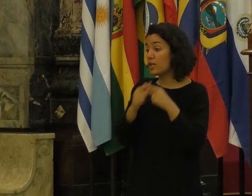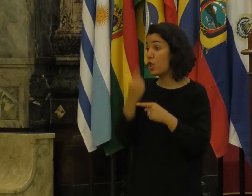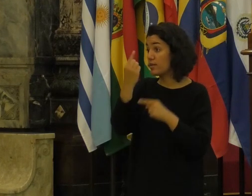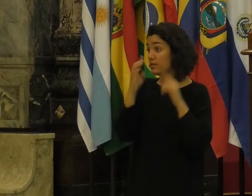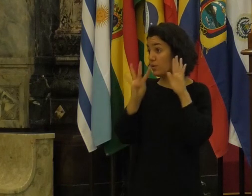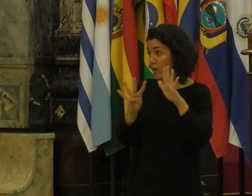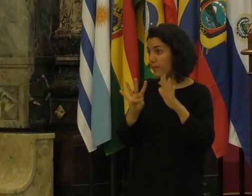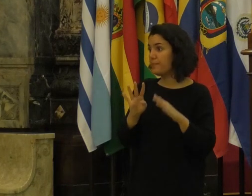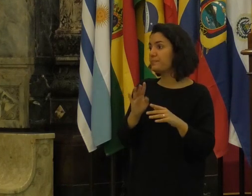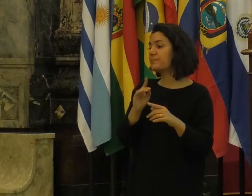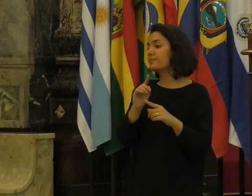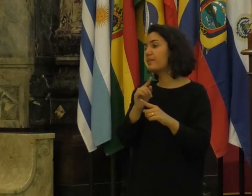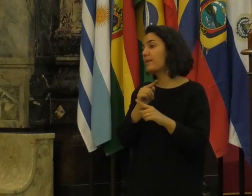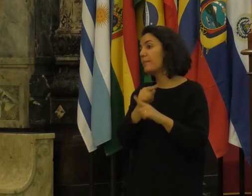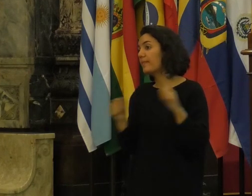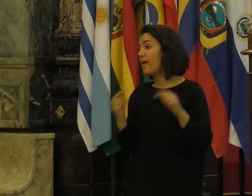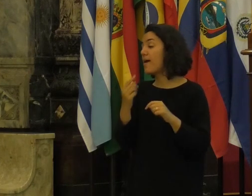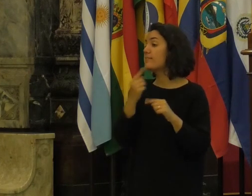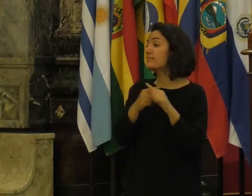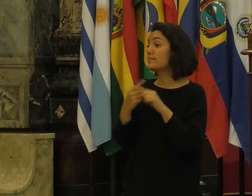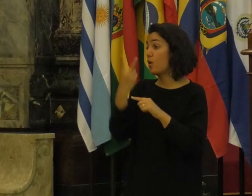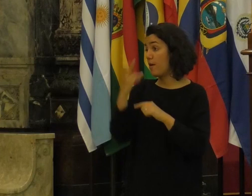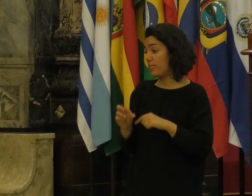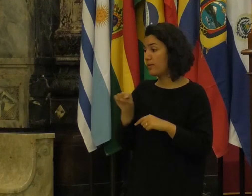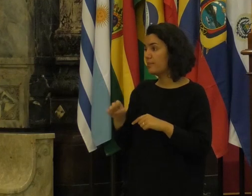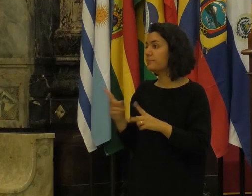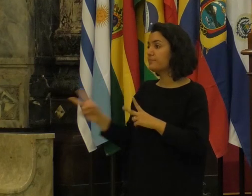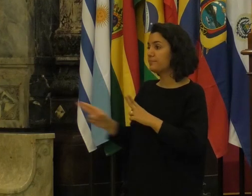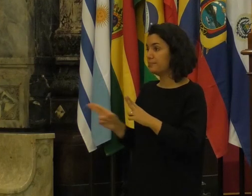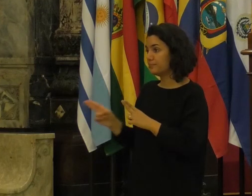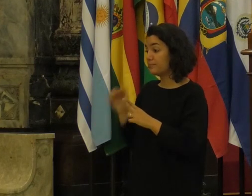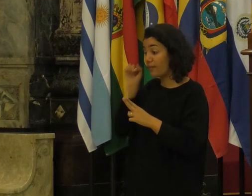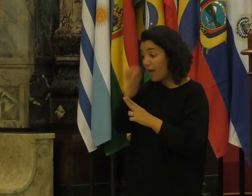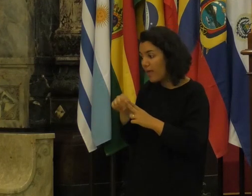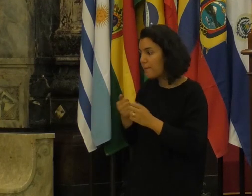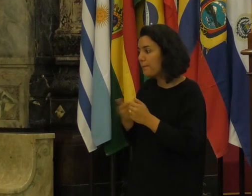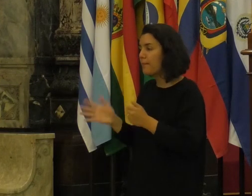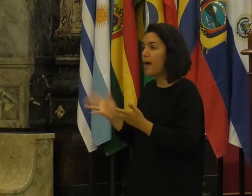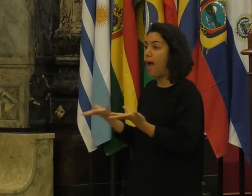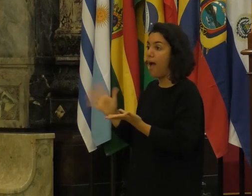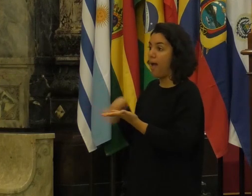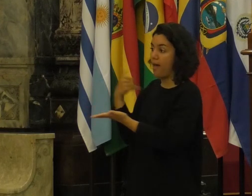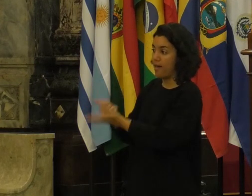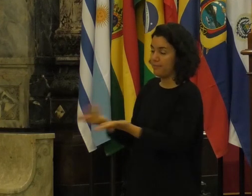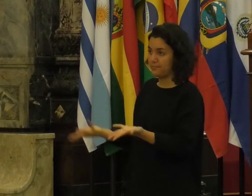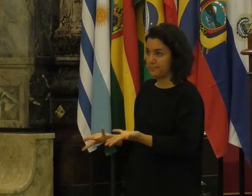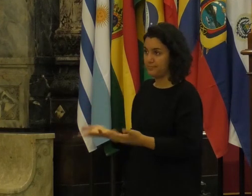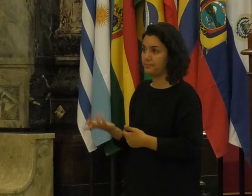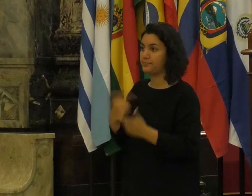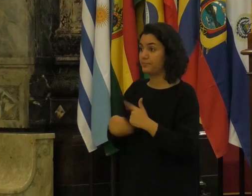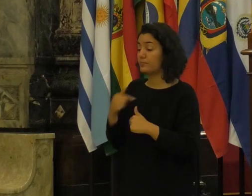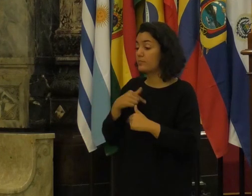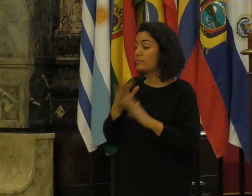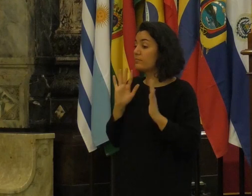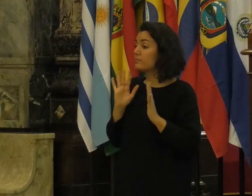en el 1950 a la fecha. El devenir histórico acá en América Latina. Para mi gusto, es un